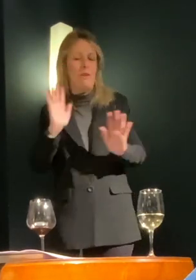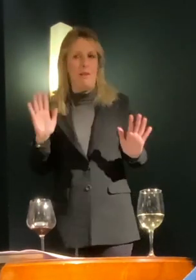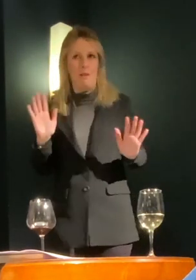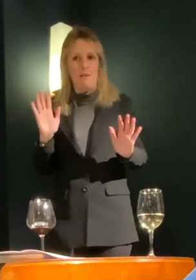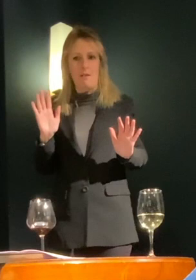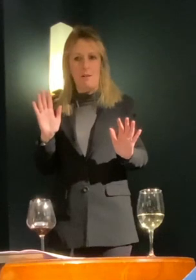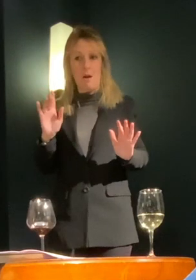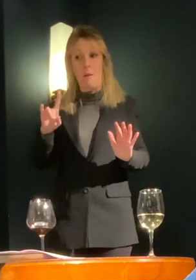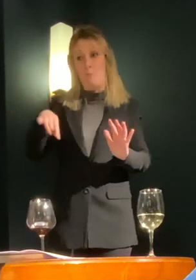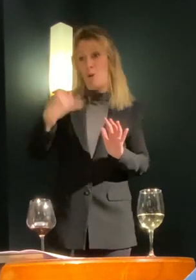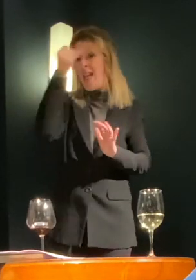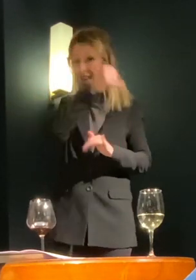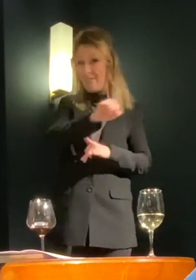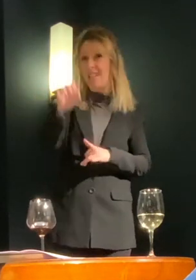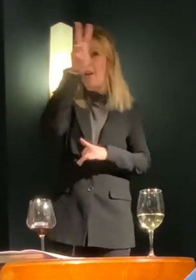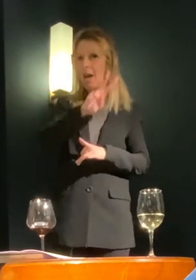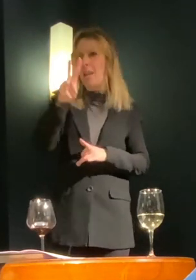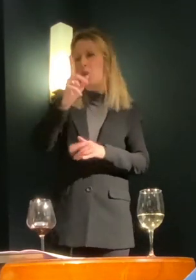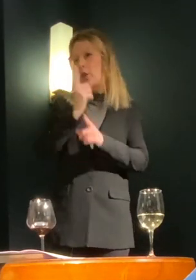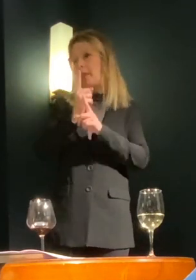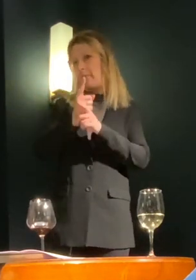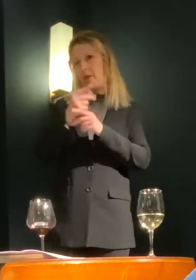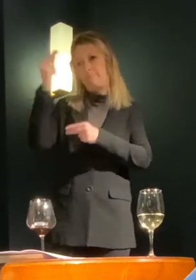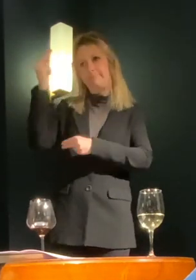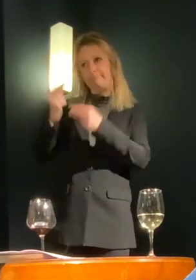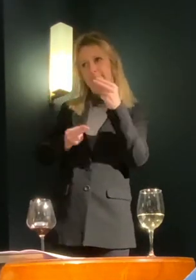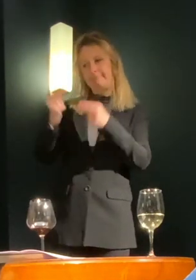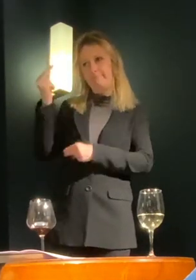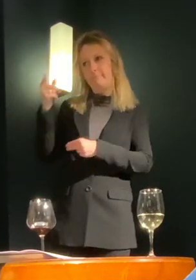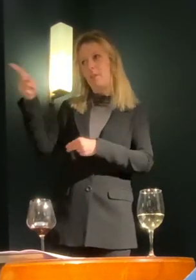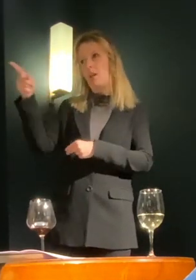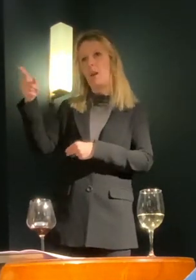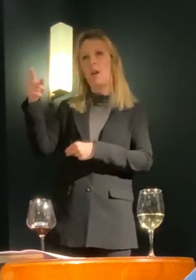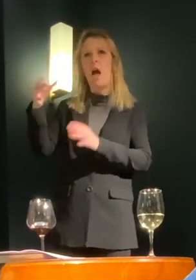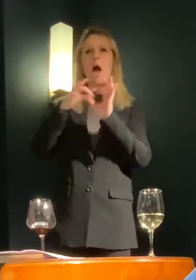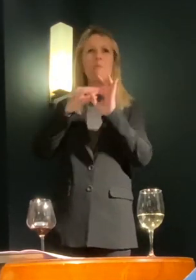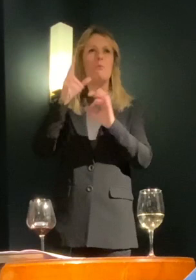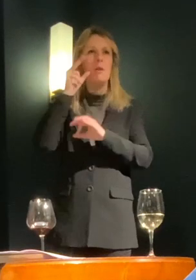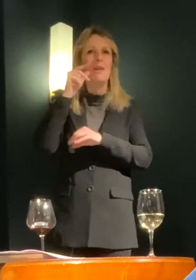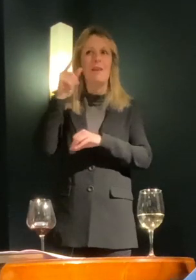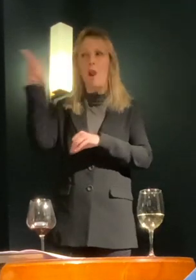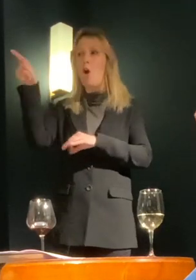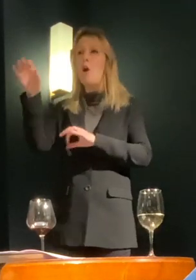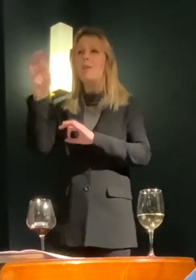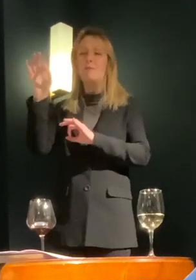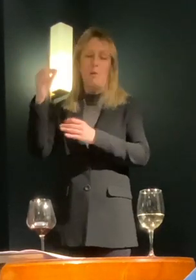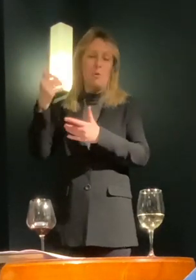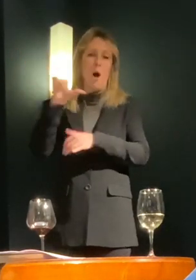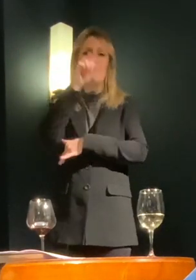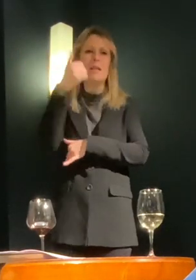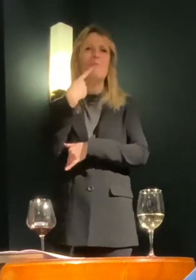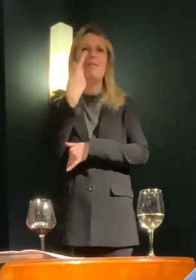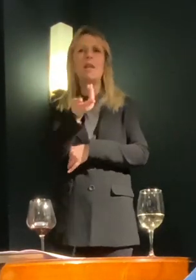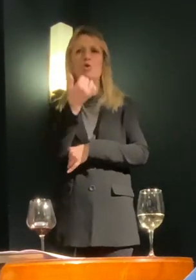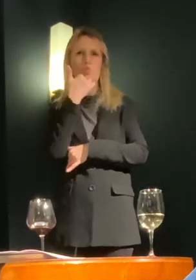farà i conti con tutta questa cosa, le amiche saranno le prime a dirgli: non potevi, cioè potevi parlare, invece di fare tutto